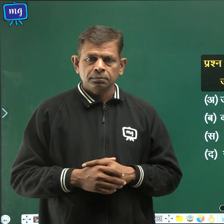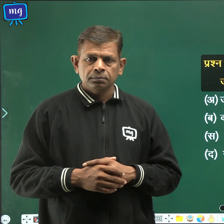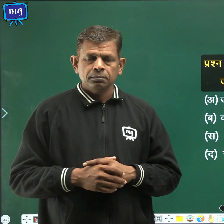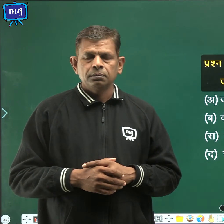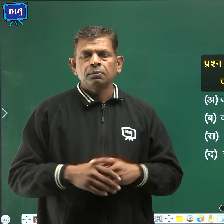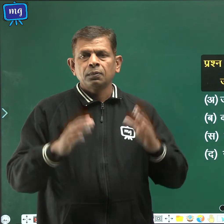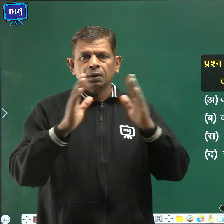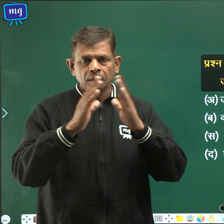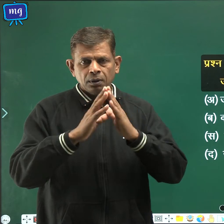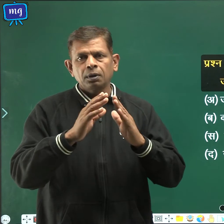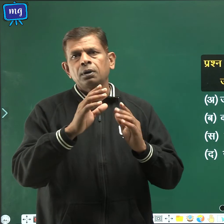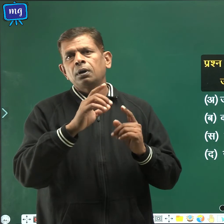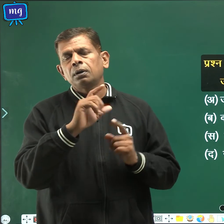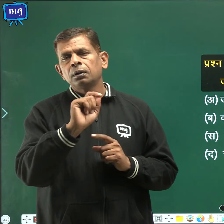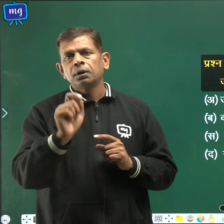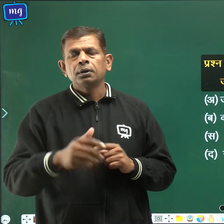गृह कार्य